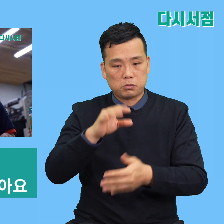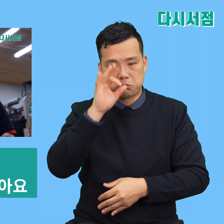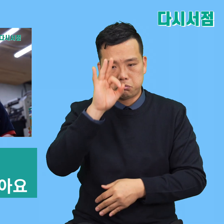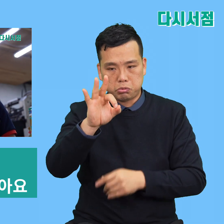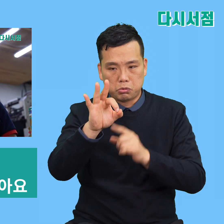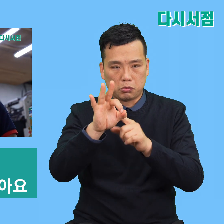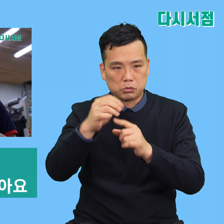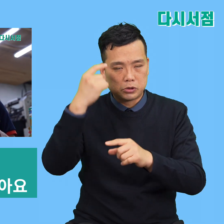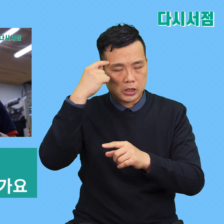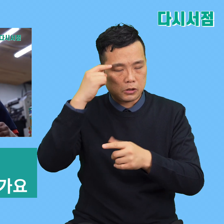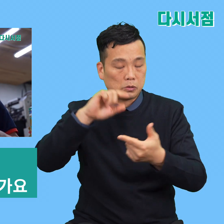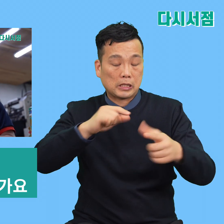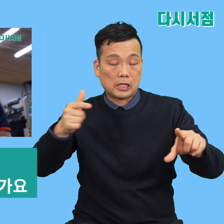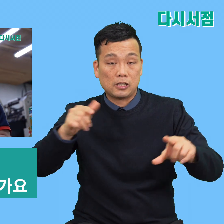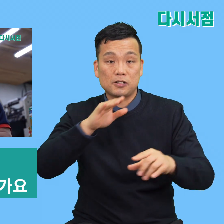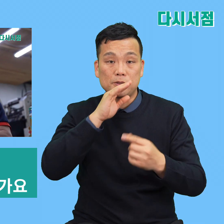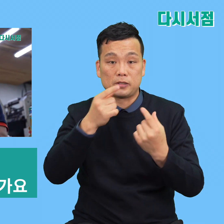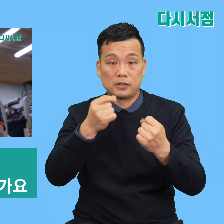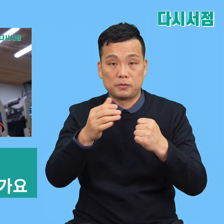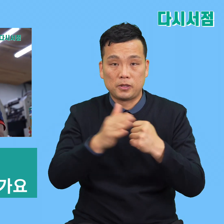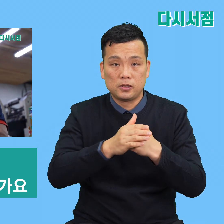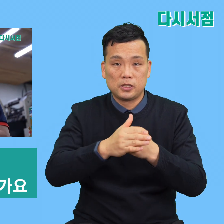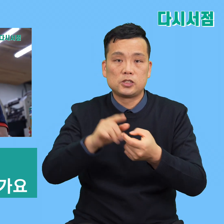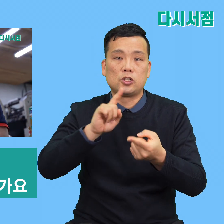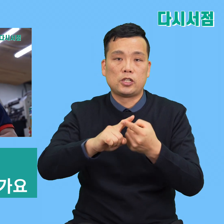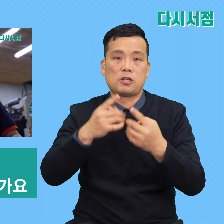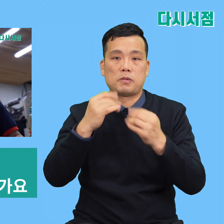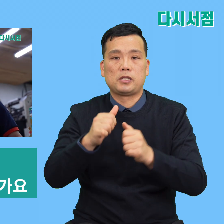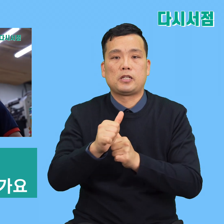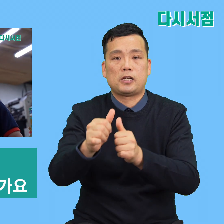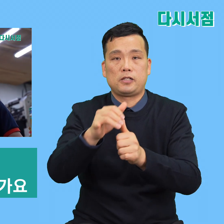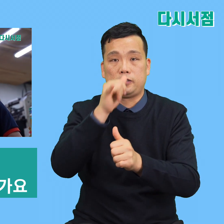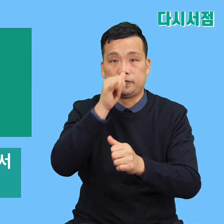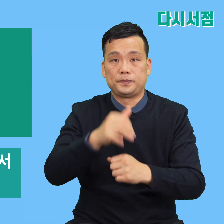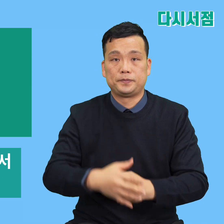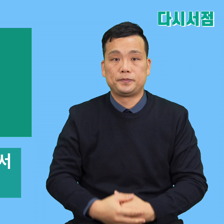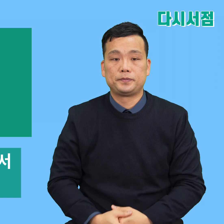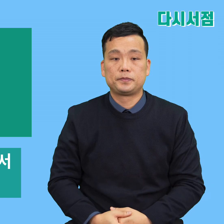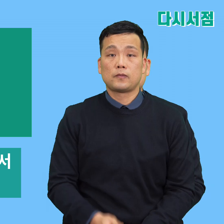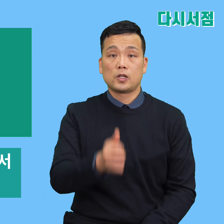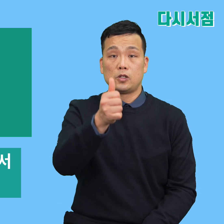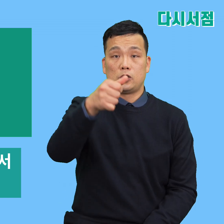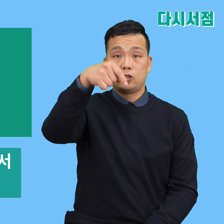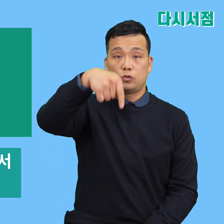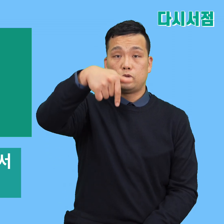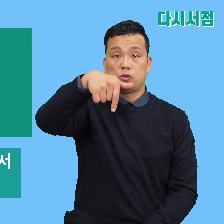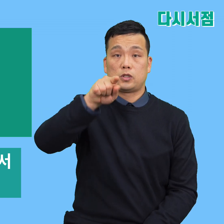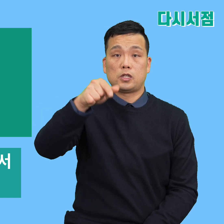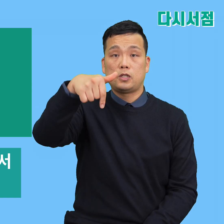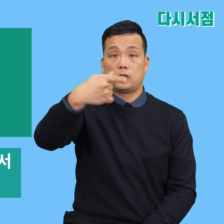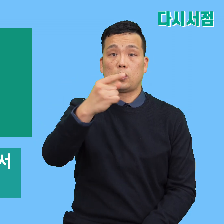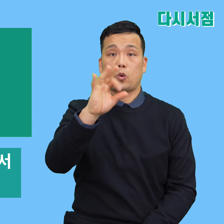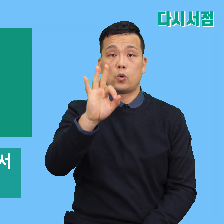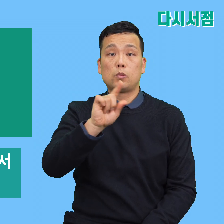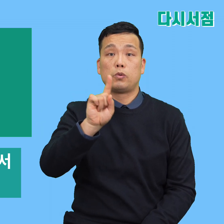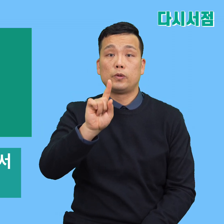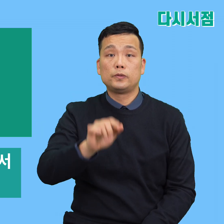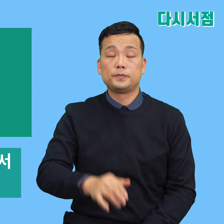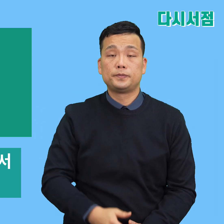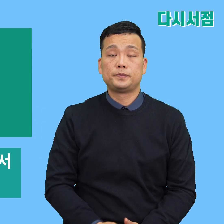이렇게 생각하는 게 다 틀리잖아. 네. 색깔. 그러니까 그런 부분을 많이 따라가요, 이제. 후가공 종류에 관해서 설명해